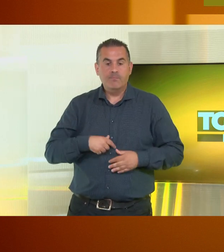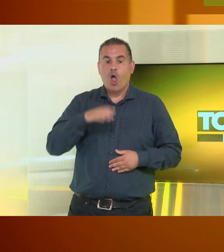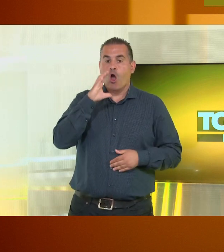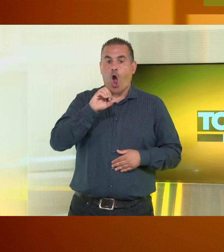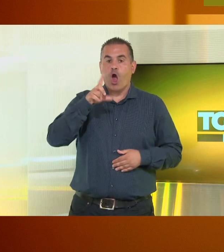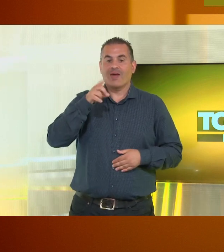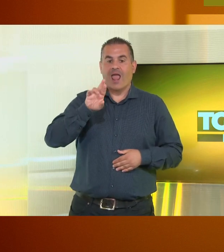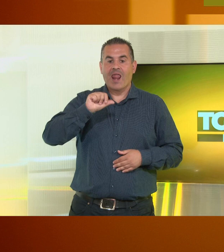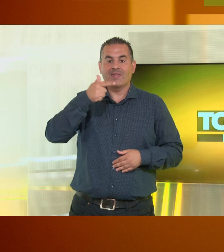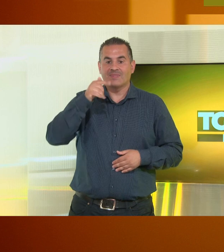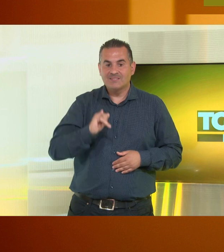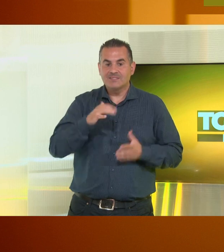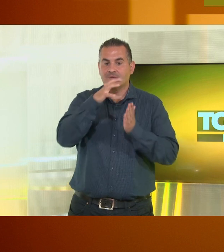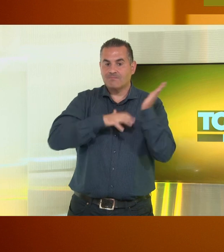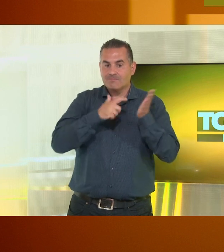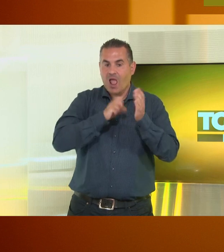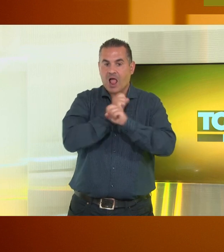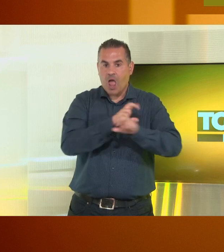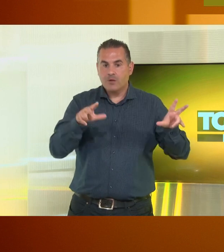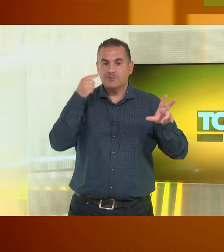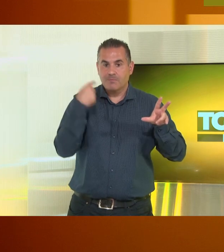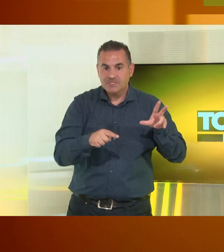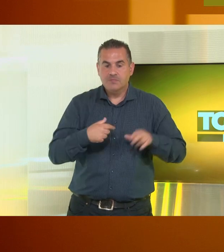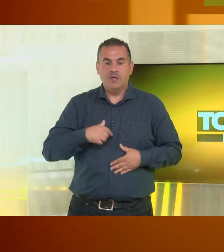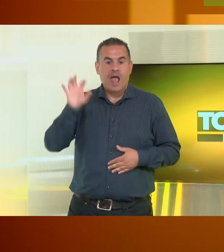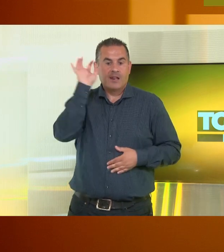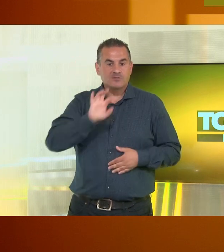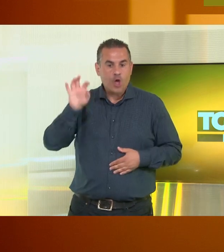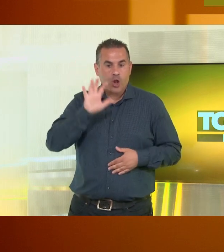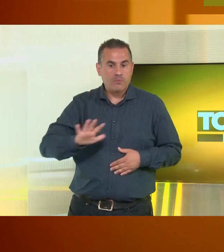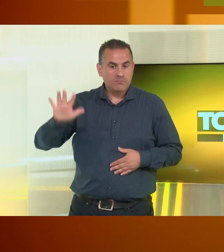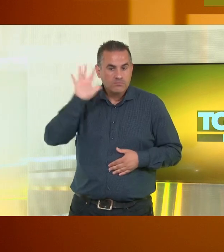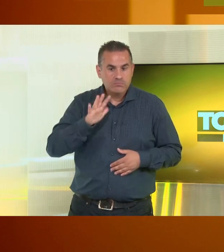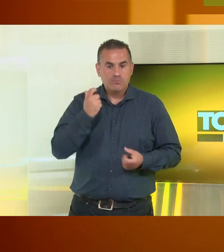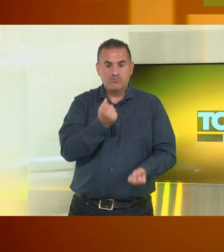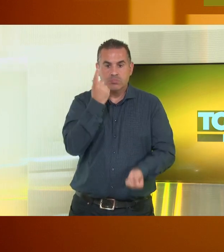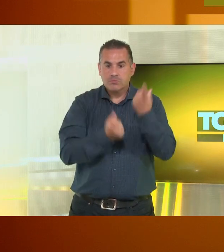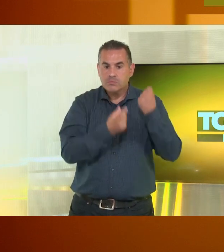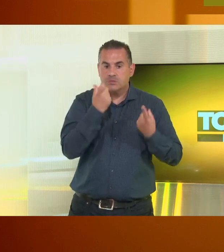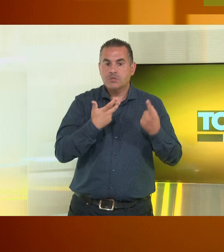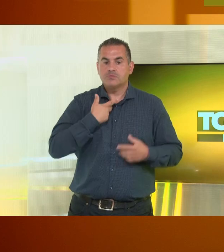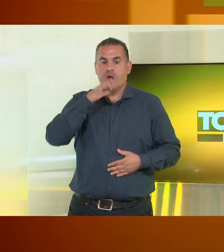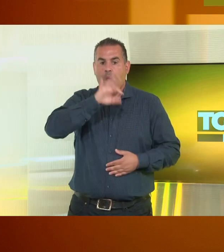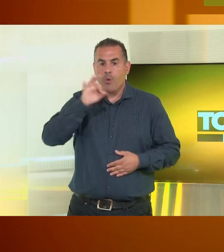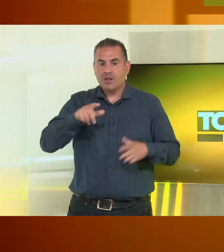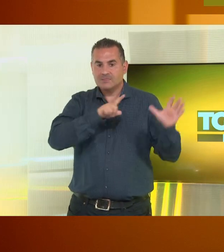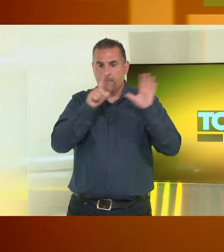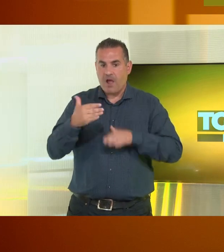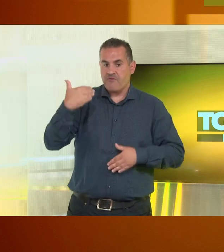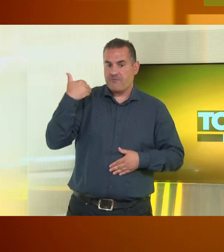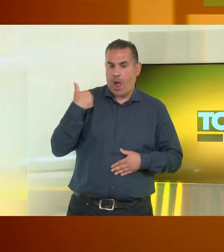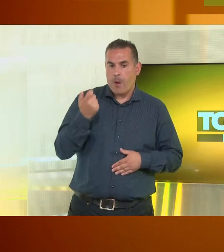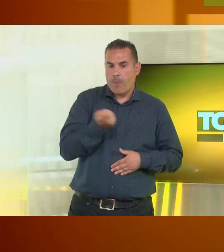Coldiretti Sardegna. I focolai sono estesi in tutta la regione e da pochi casi di qualche settimana fa a oggi la lingua blu sta raggiungendo